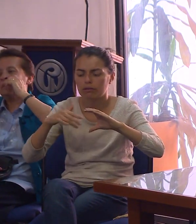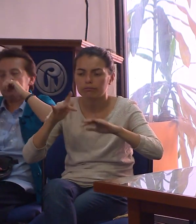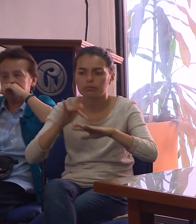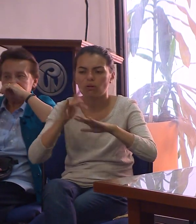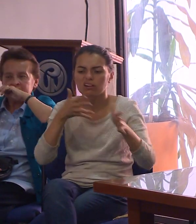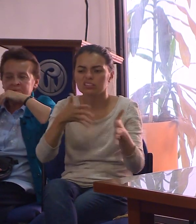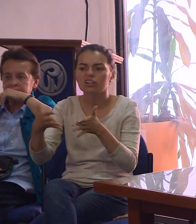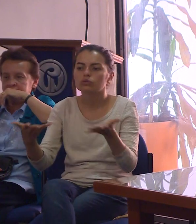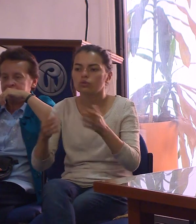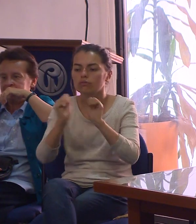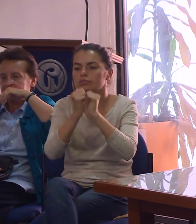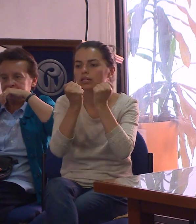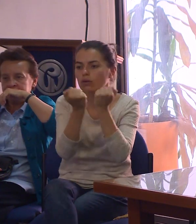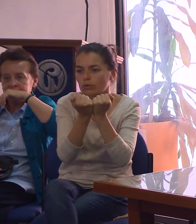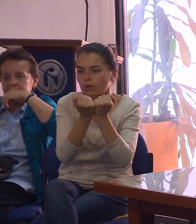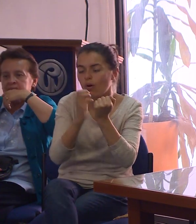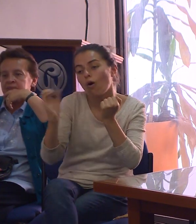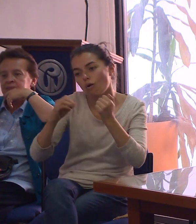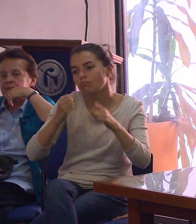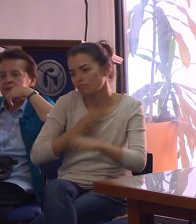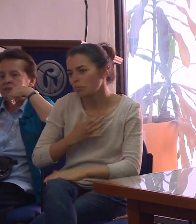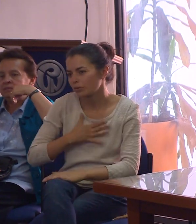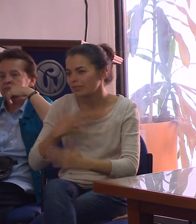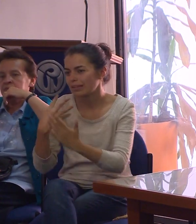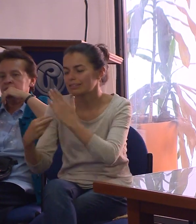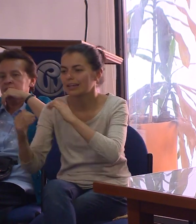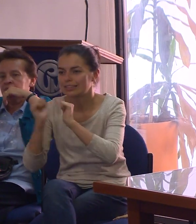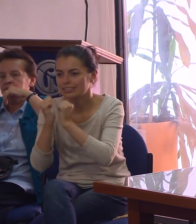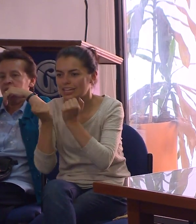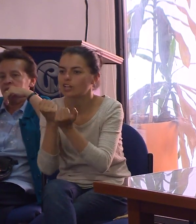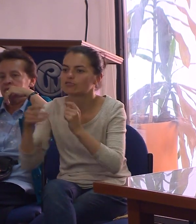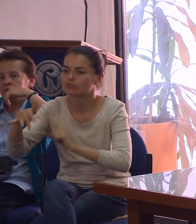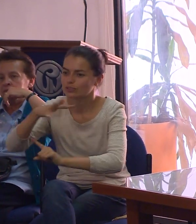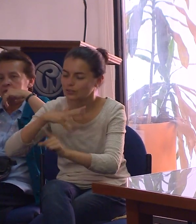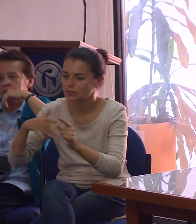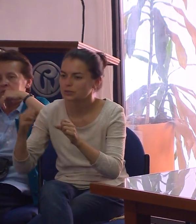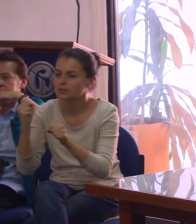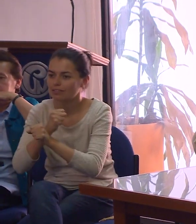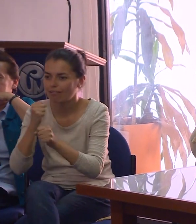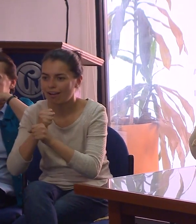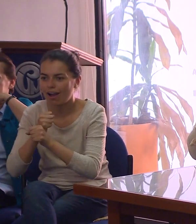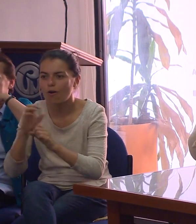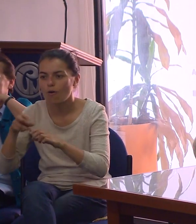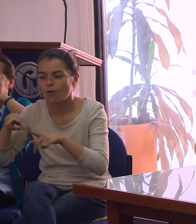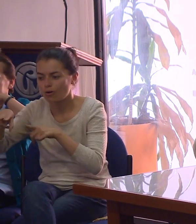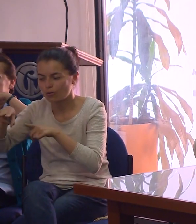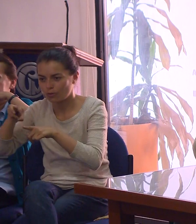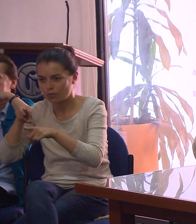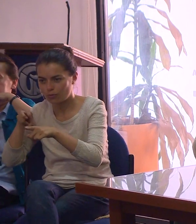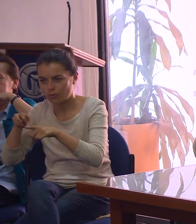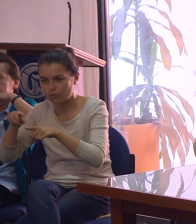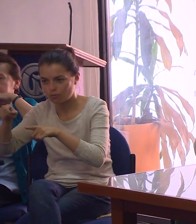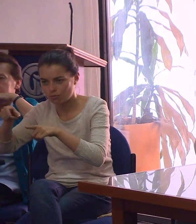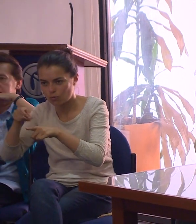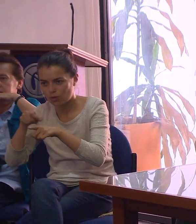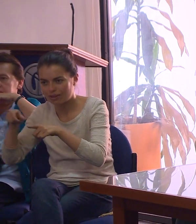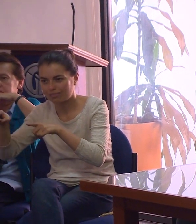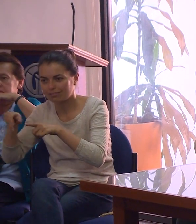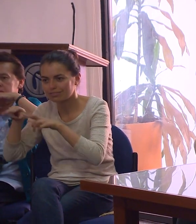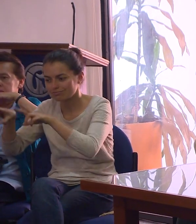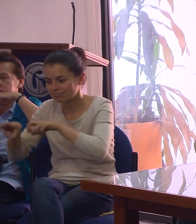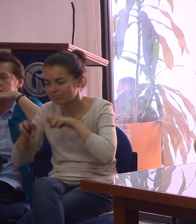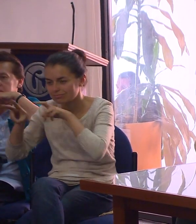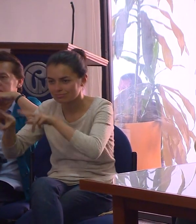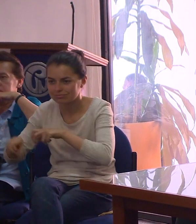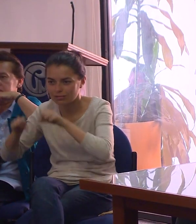hay oportunidad de salir del salón, trabajar en los contextos, tener huerta, demás. De tal manera